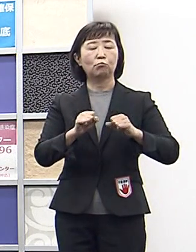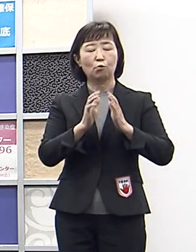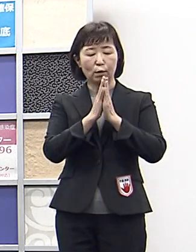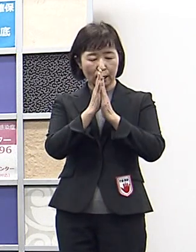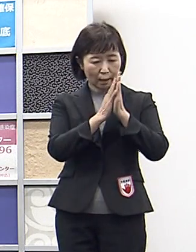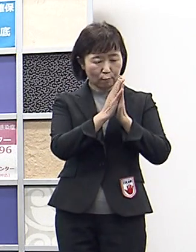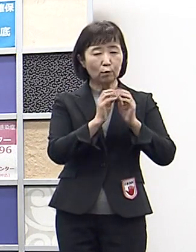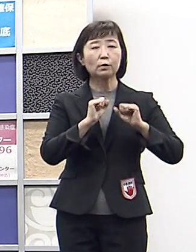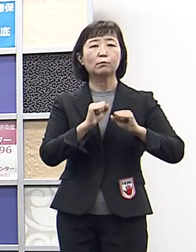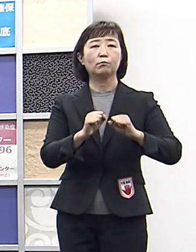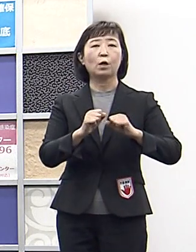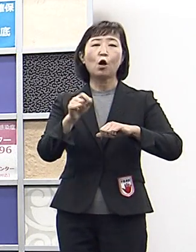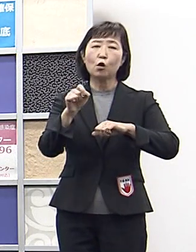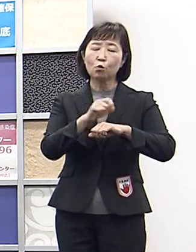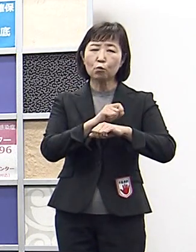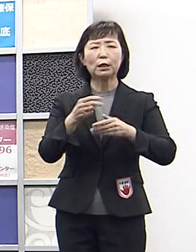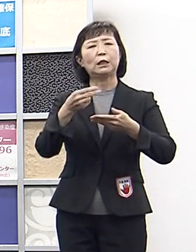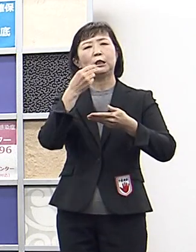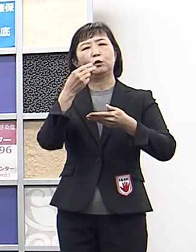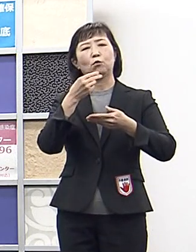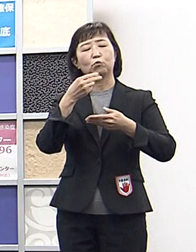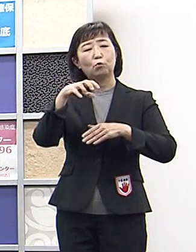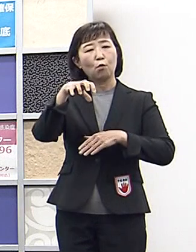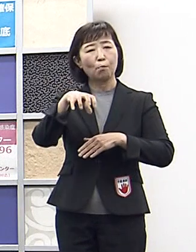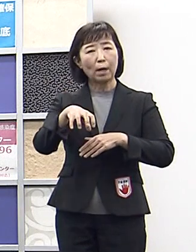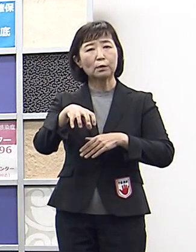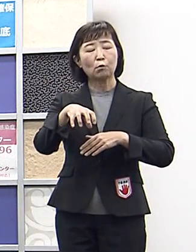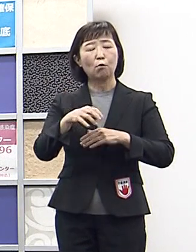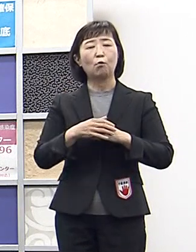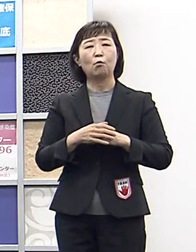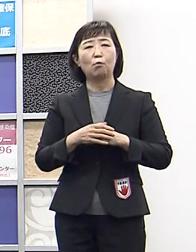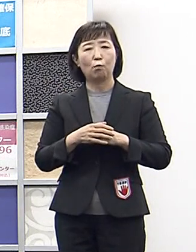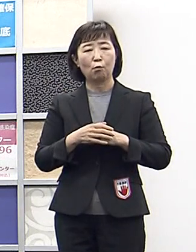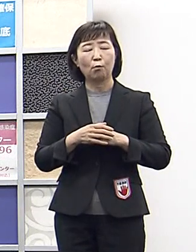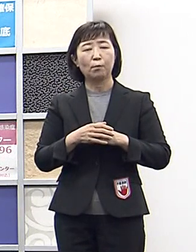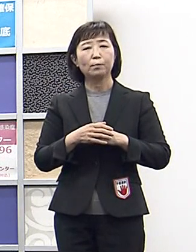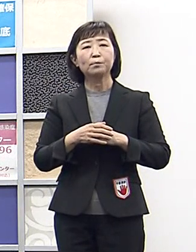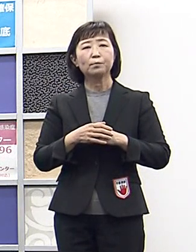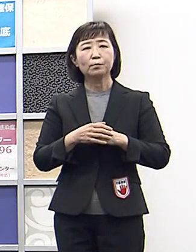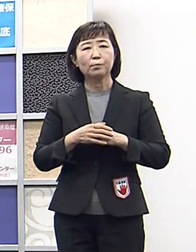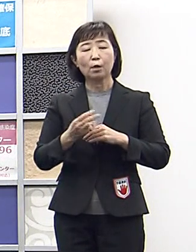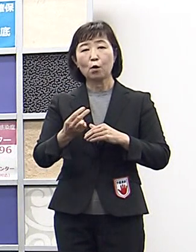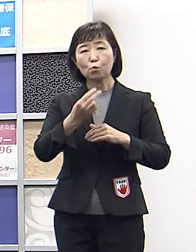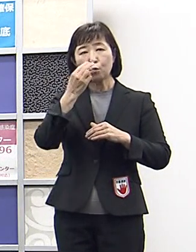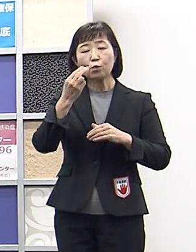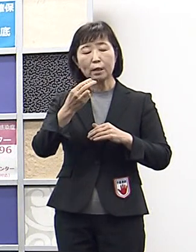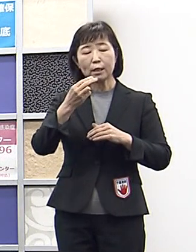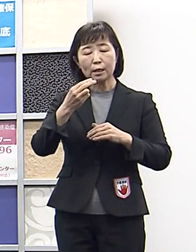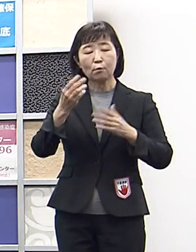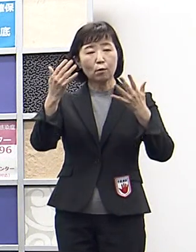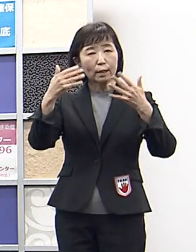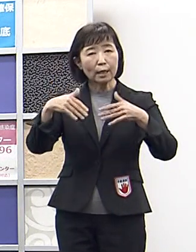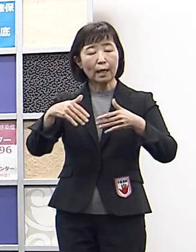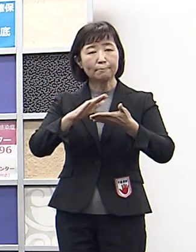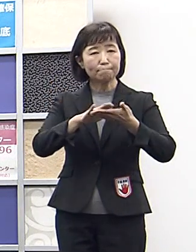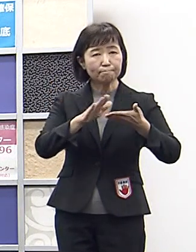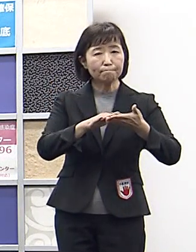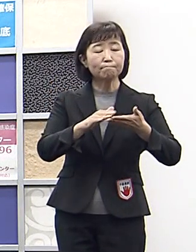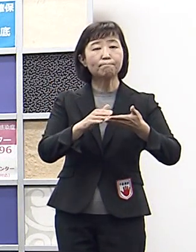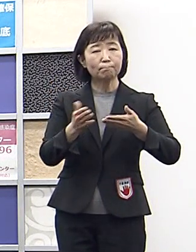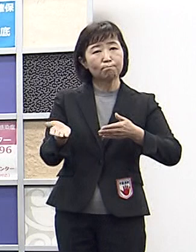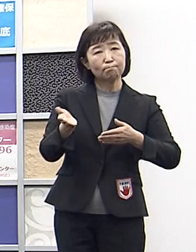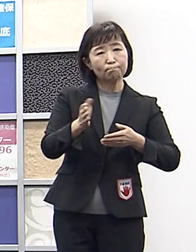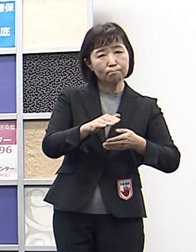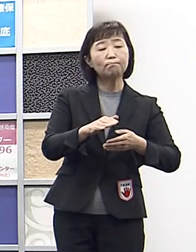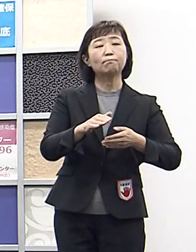中で特に飲食スペースを有する施設の皆様には空気清浄機による感染対策への協力をお願い